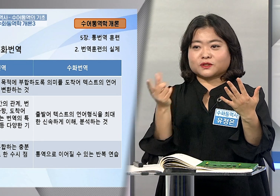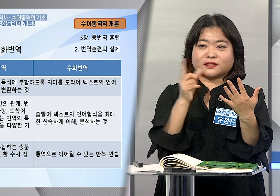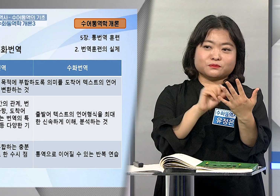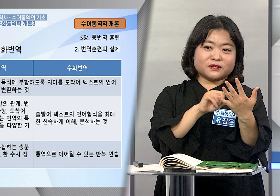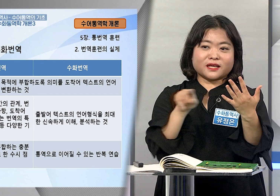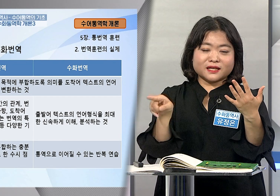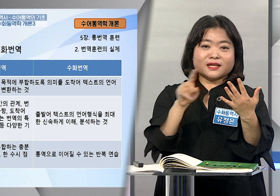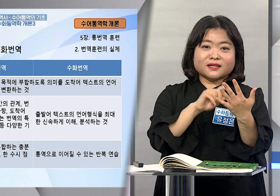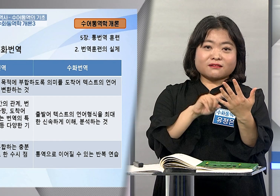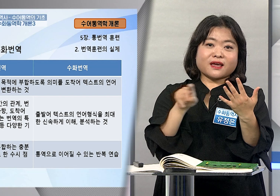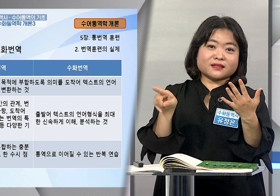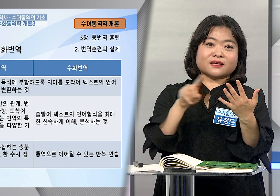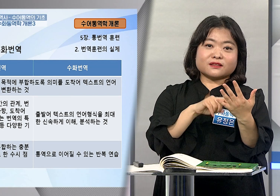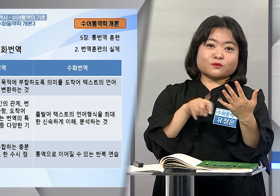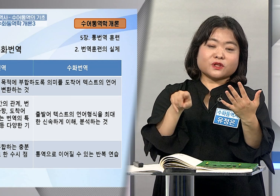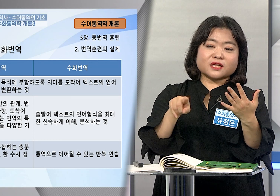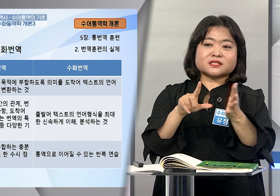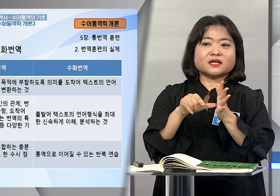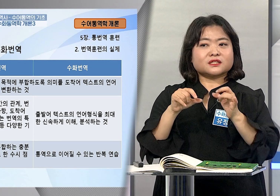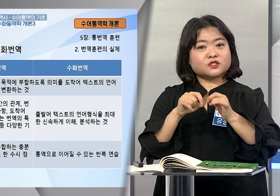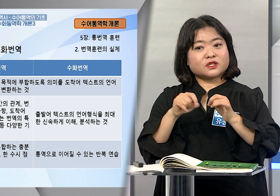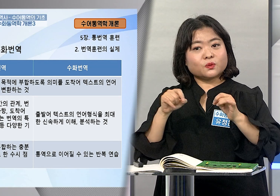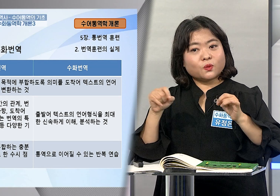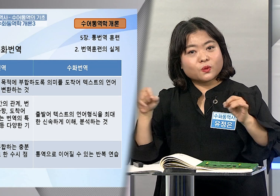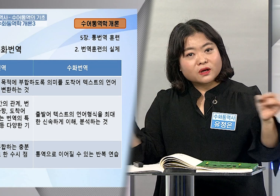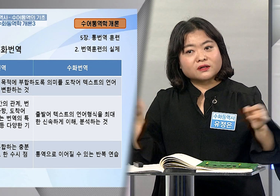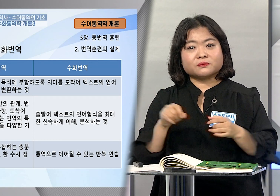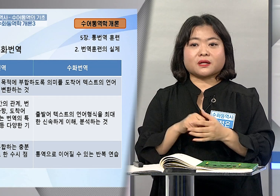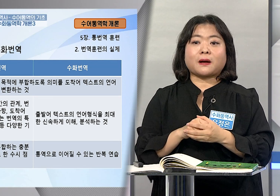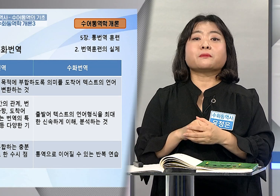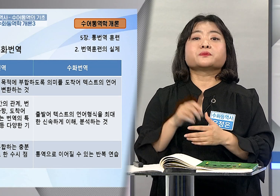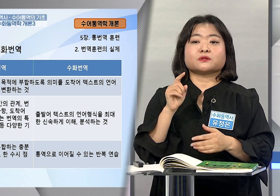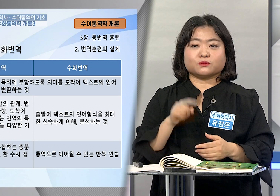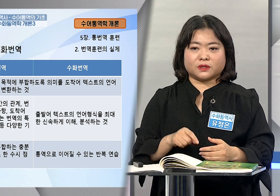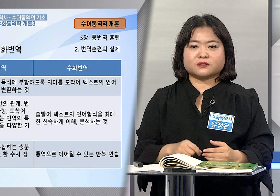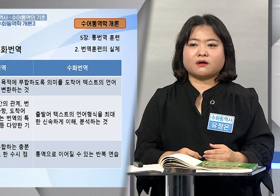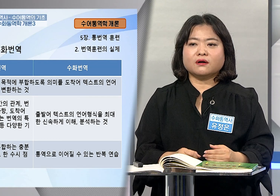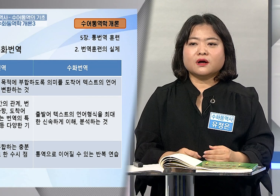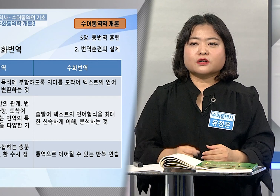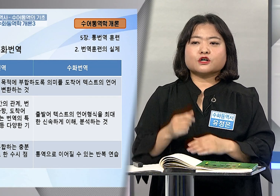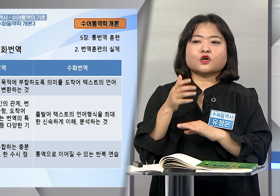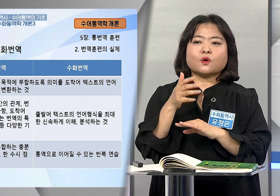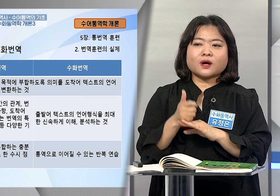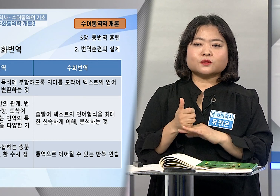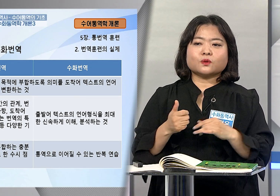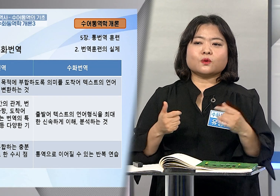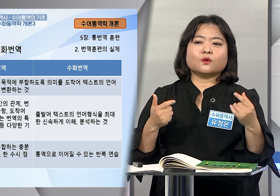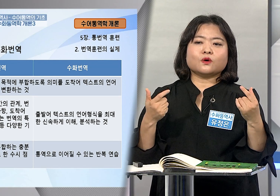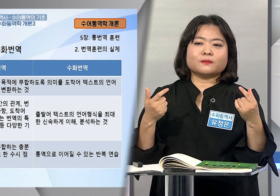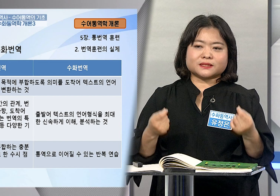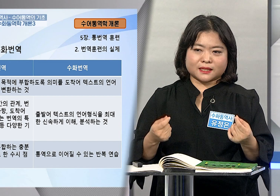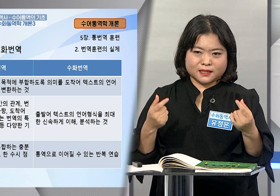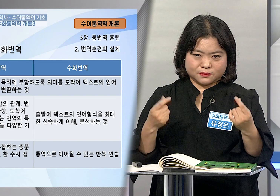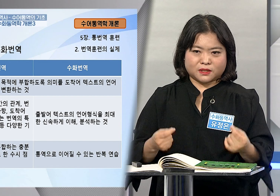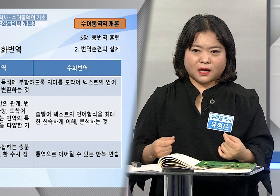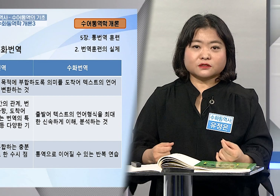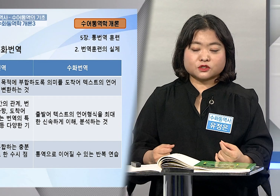다시 플레이 이렇게 해야 되기 때문에 시간이 굉장히 오래 걸립니다. 방법적인 면에서. 경과도 마찬가지입니다.